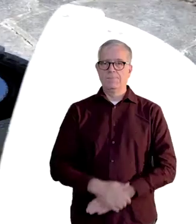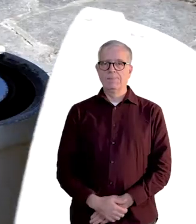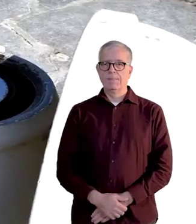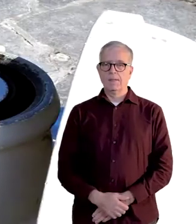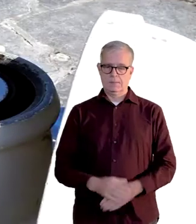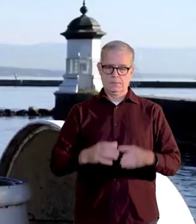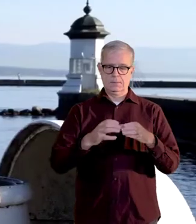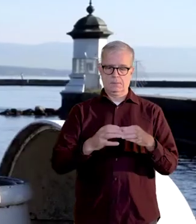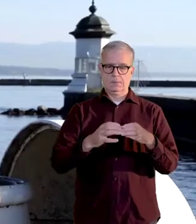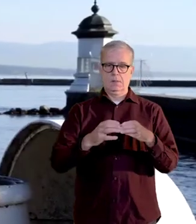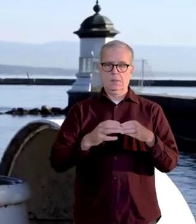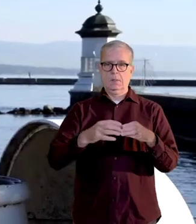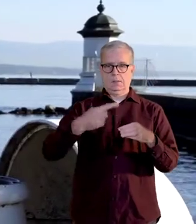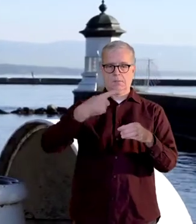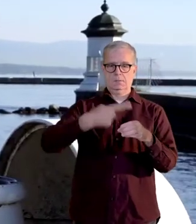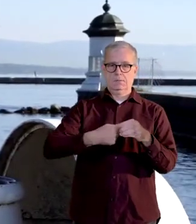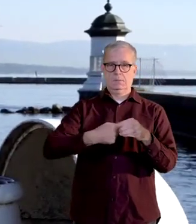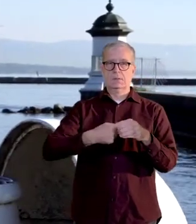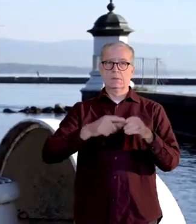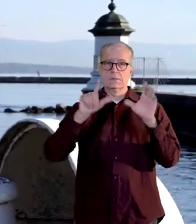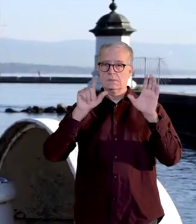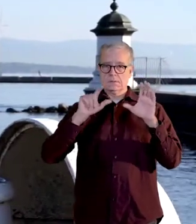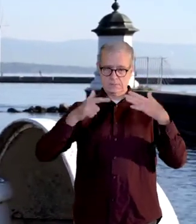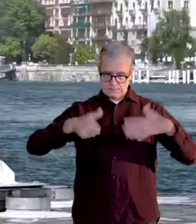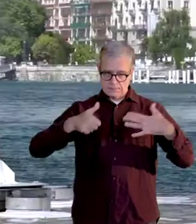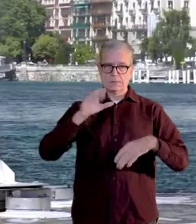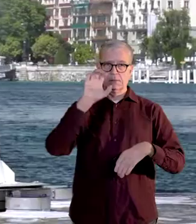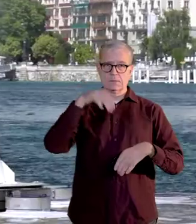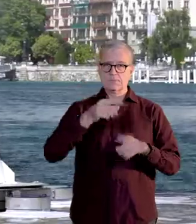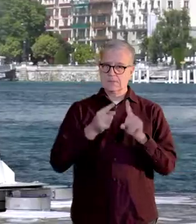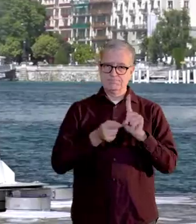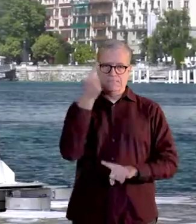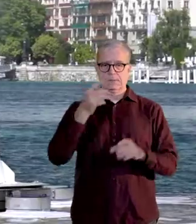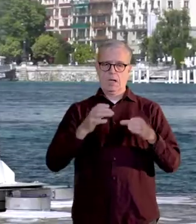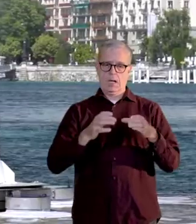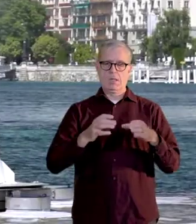tuyère spéciale qui permet de projeter un tube d'eau de 16 cm de diamètre.